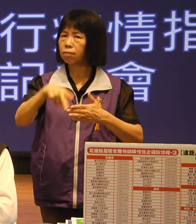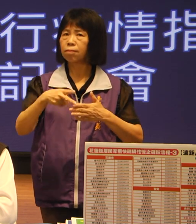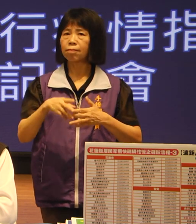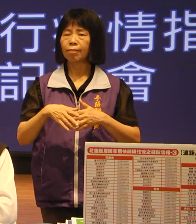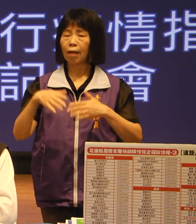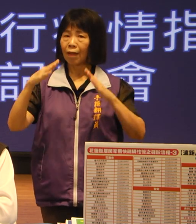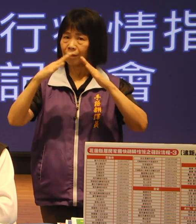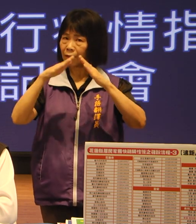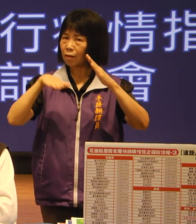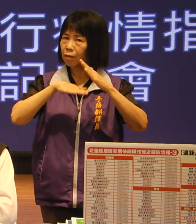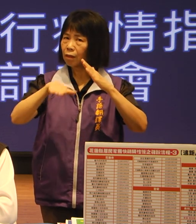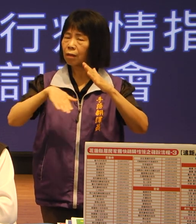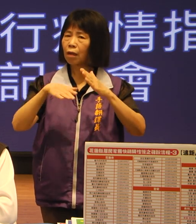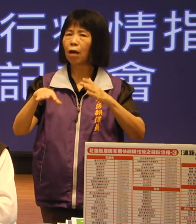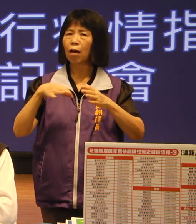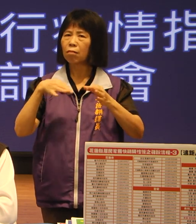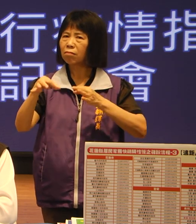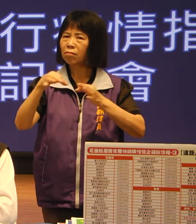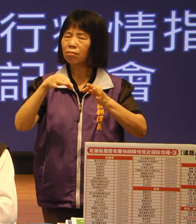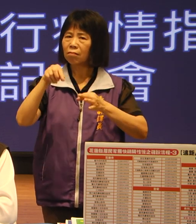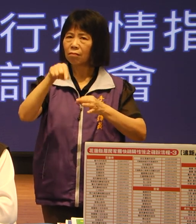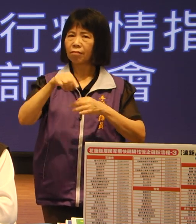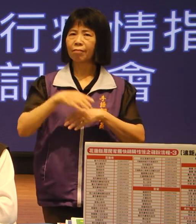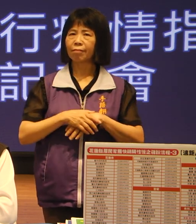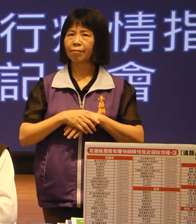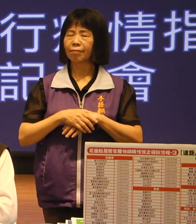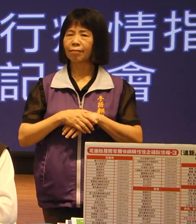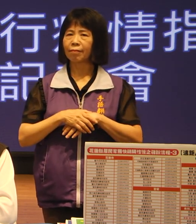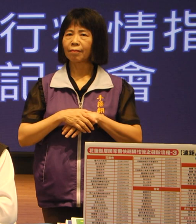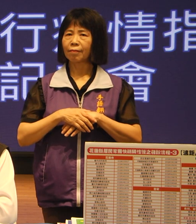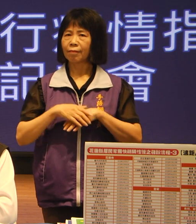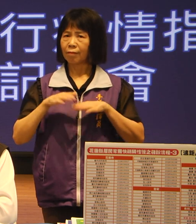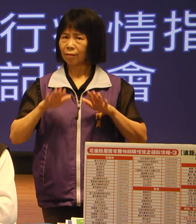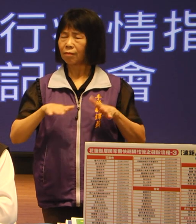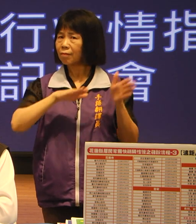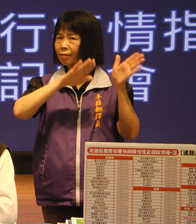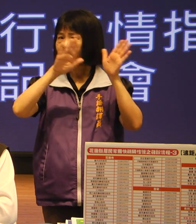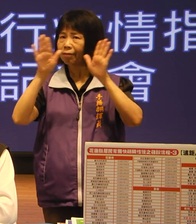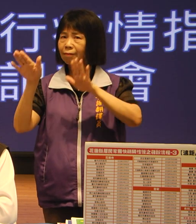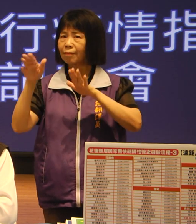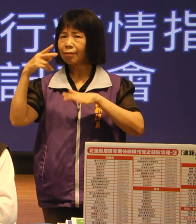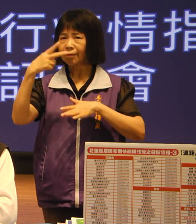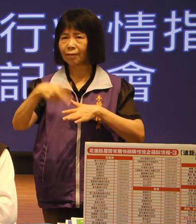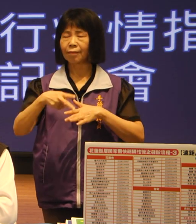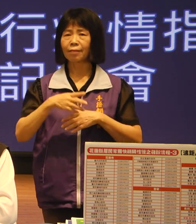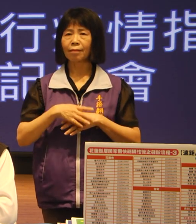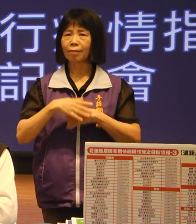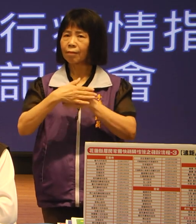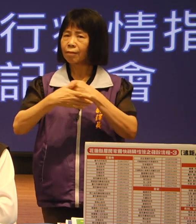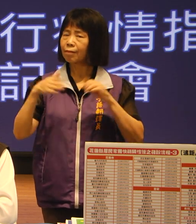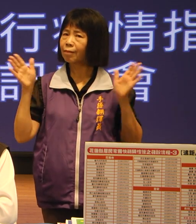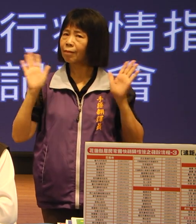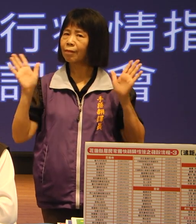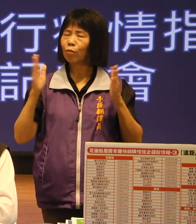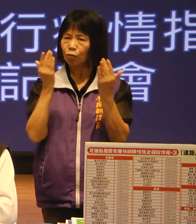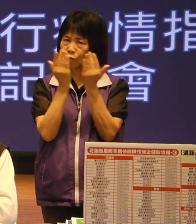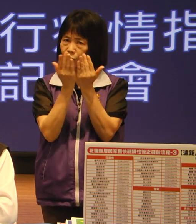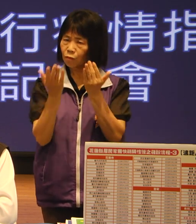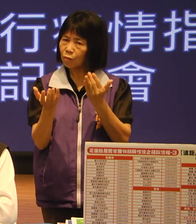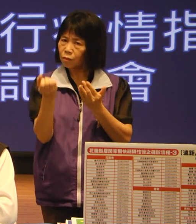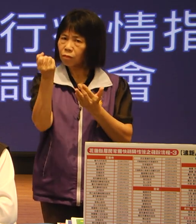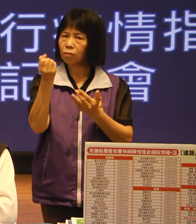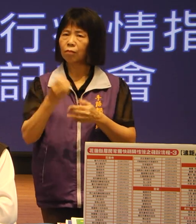家庭的经济，这个部分好，我们在这个状况下，以及保障到孩子的受教